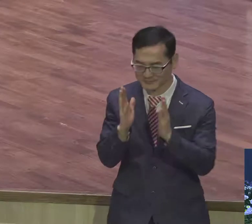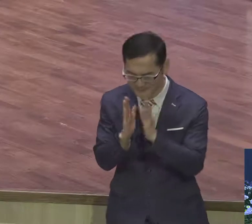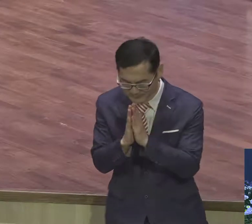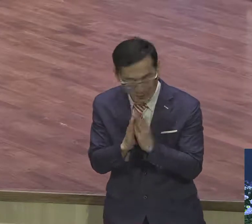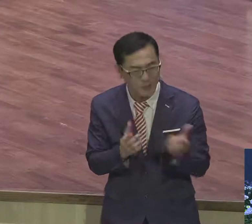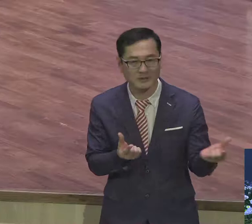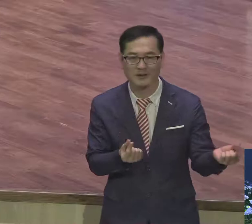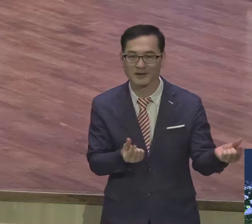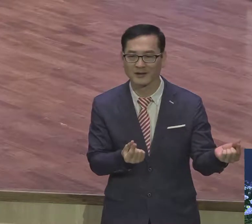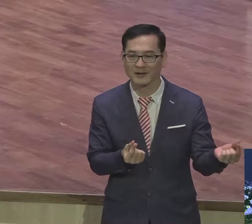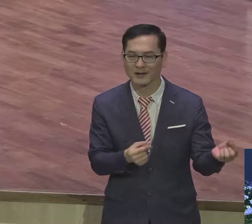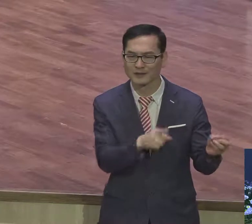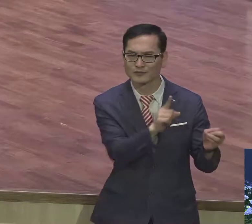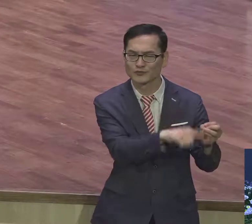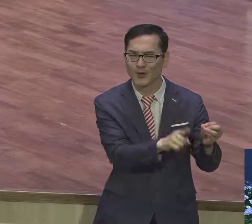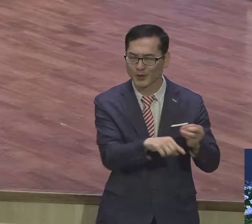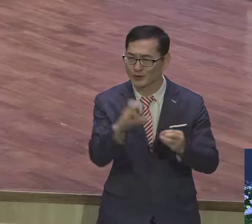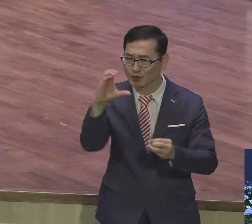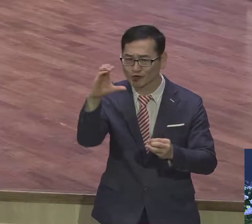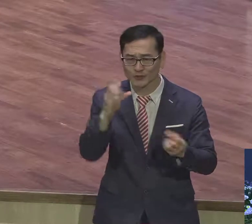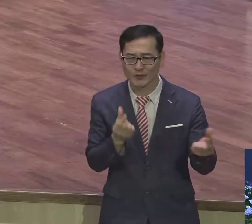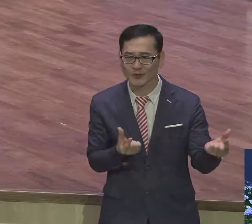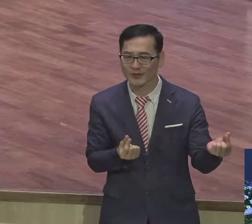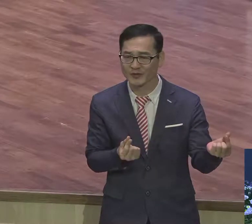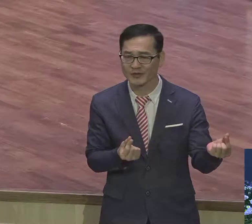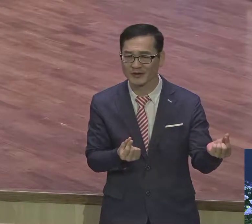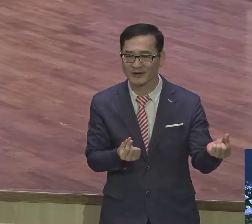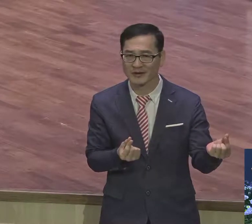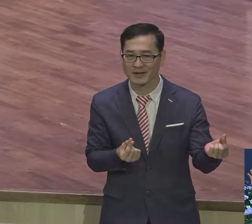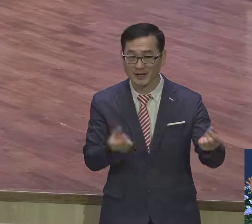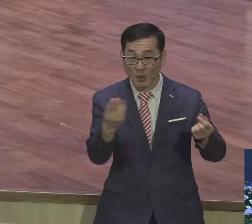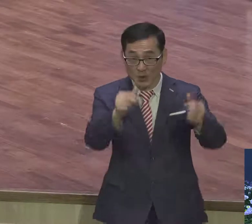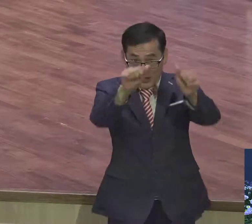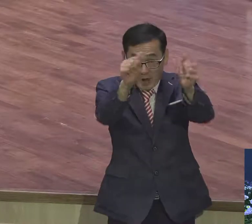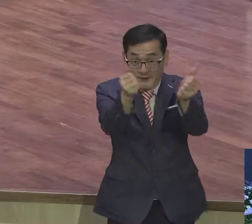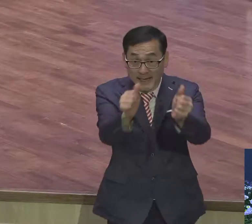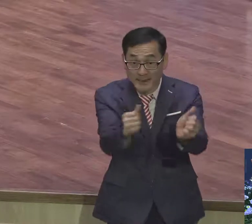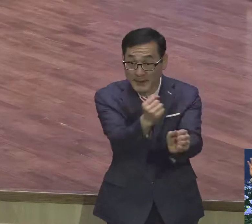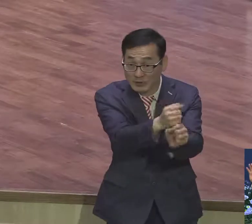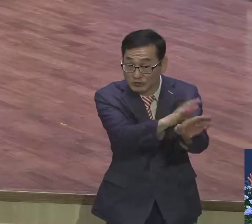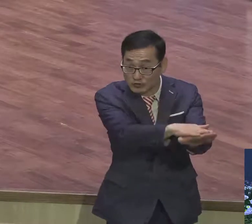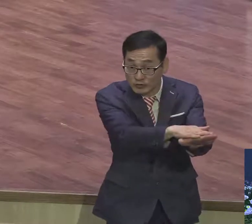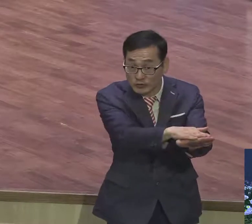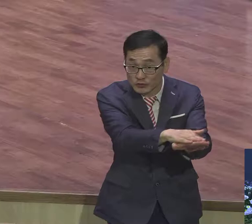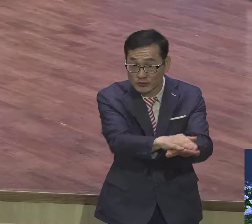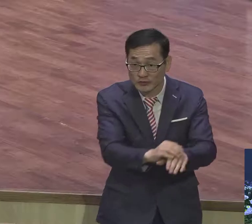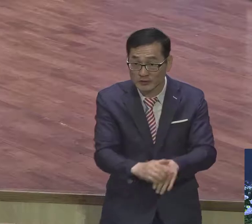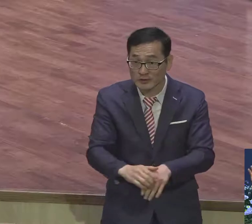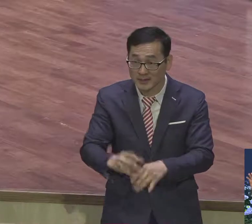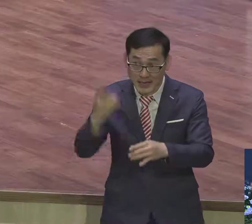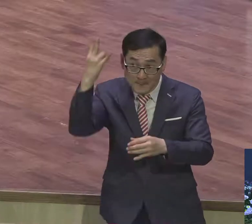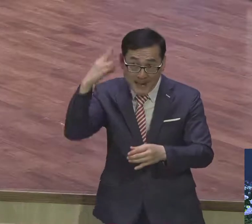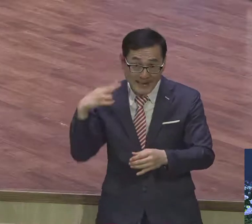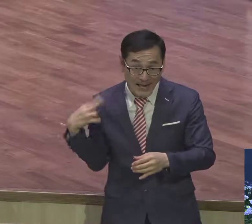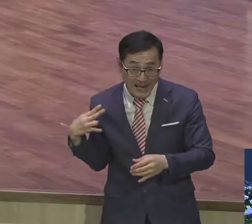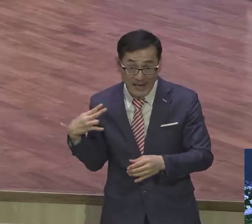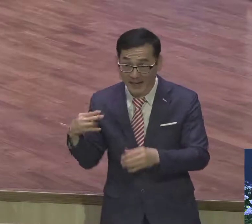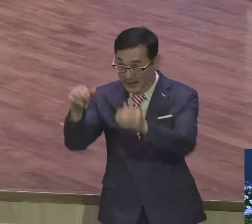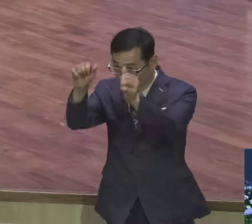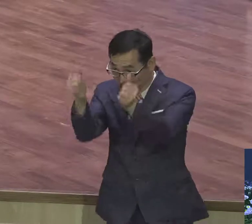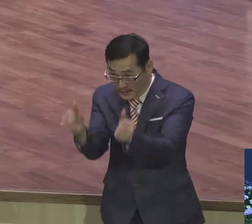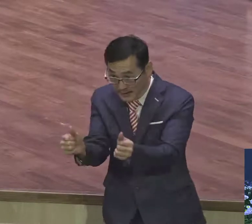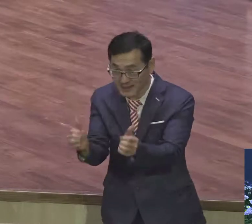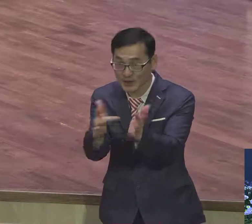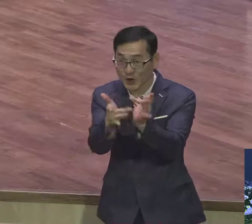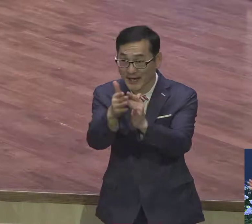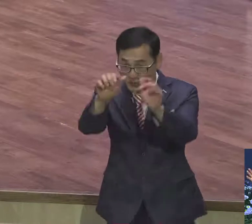똑같습니다 거의 배경이 똑같습니다 형상 예수 형상 마리아 형상 베드로 형상